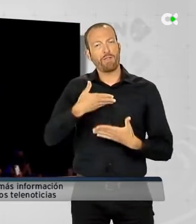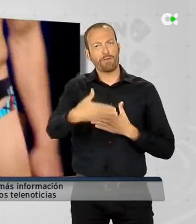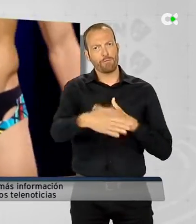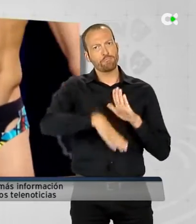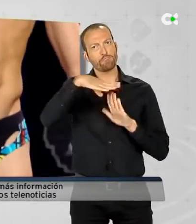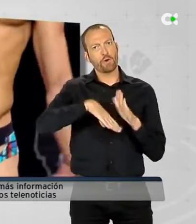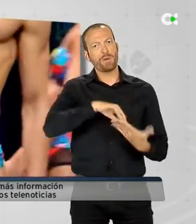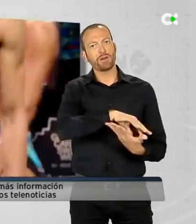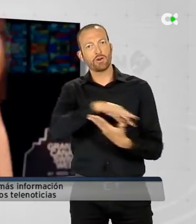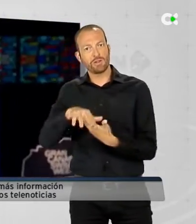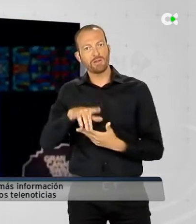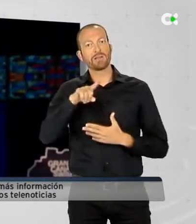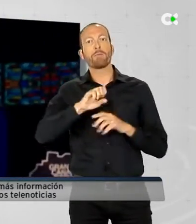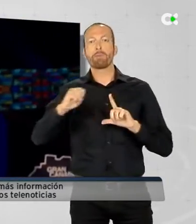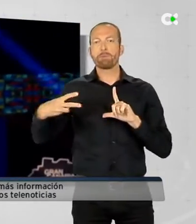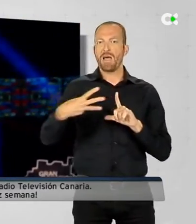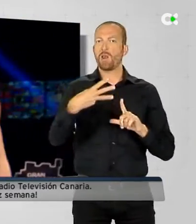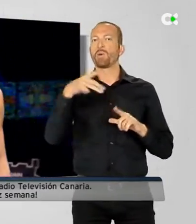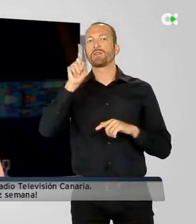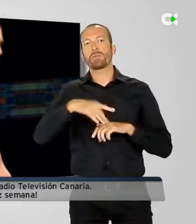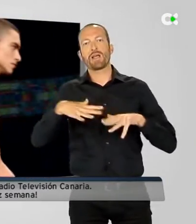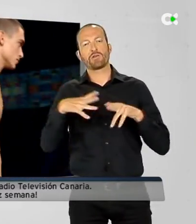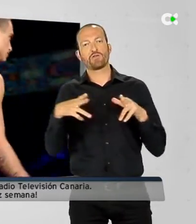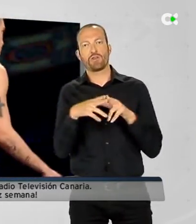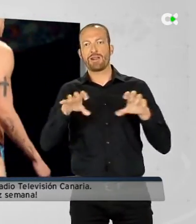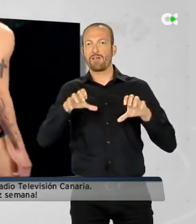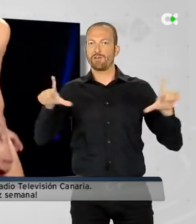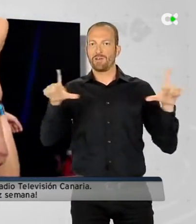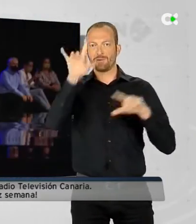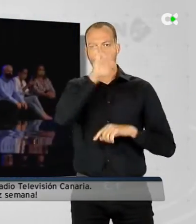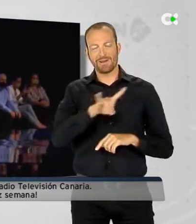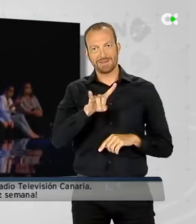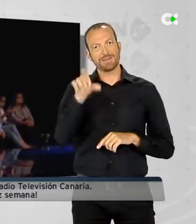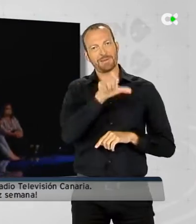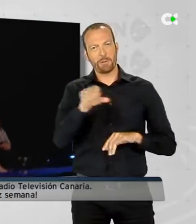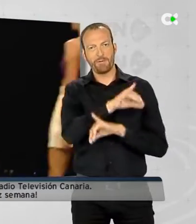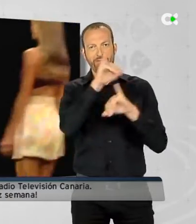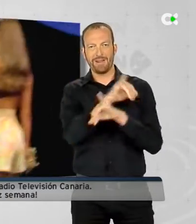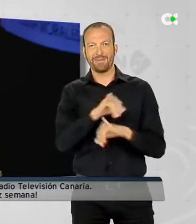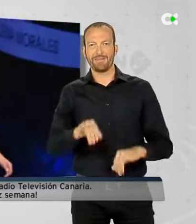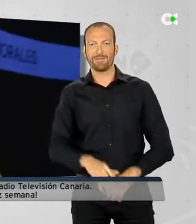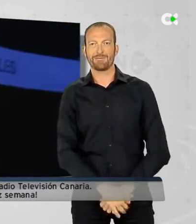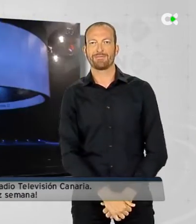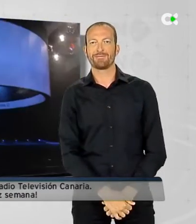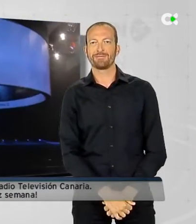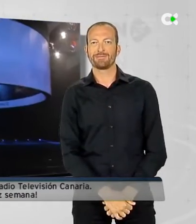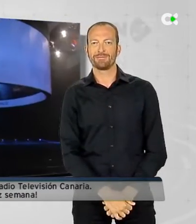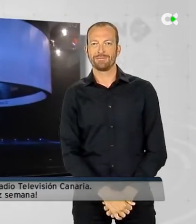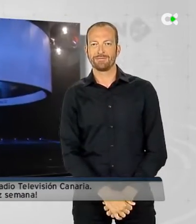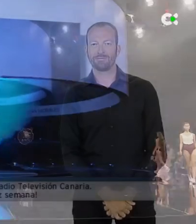más información en próximos Telenoticias, en la web y en las redes de Radio Televisión Canaria. Que tengan una buena semana. Ain't got